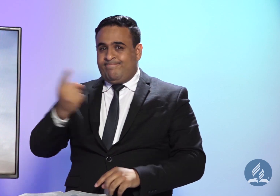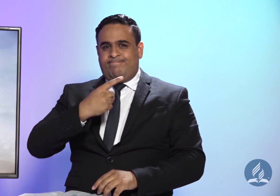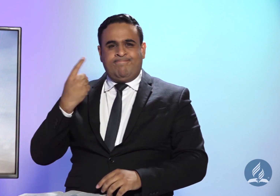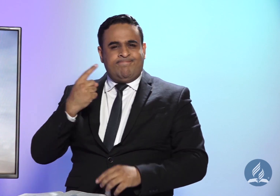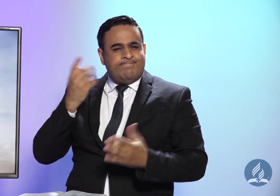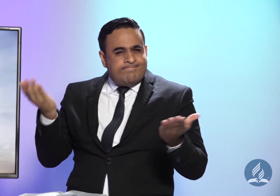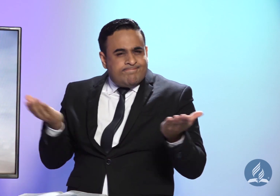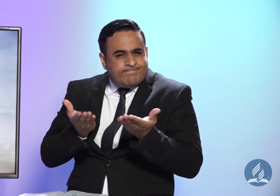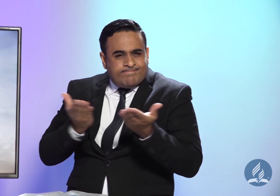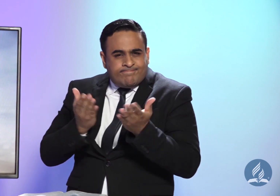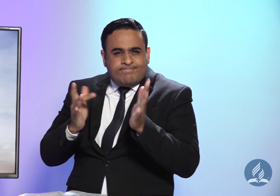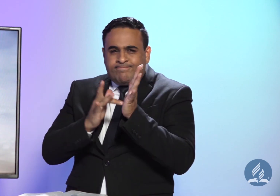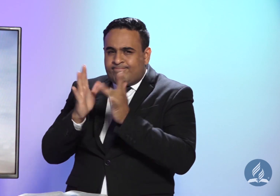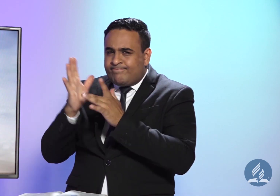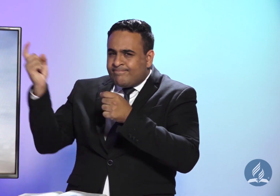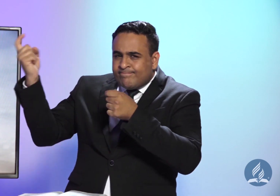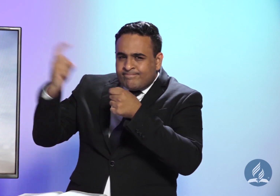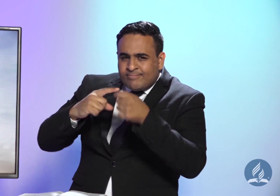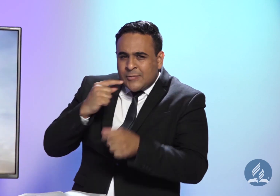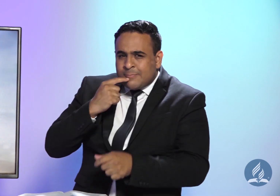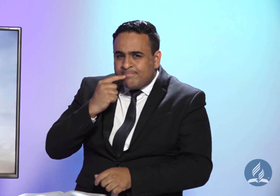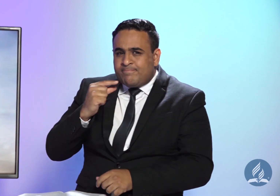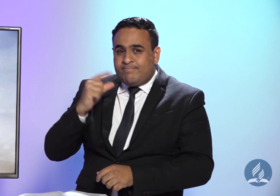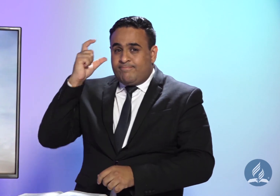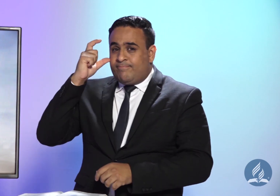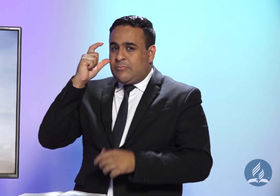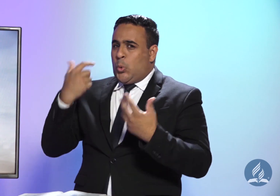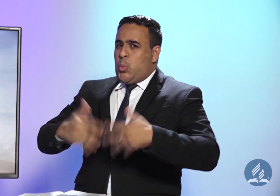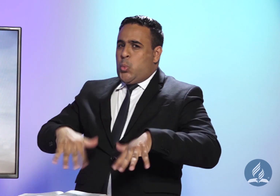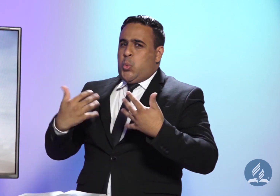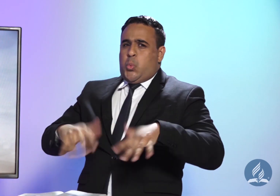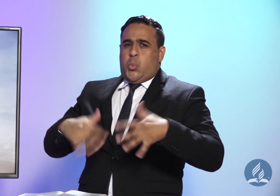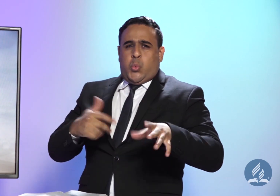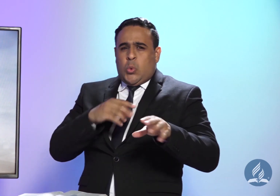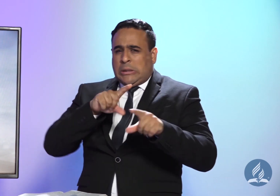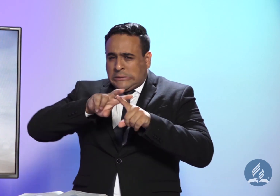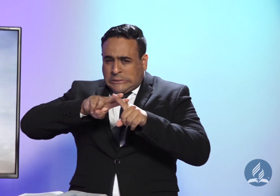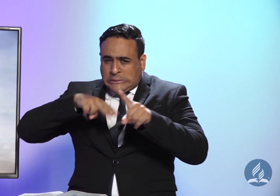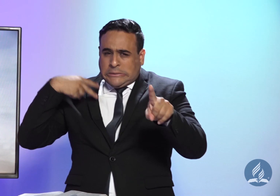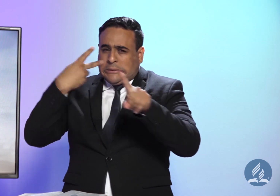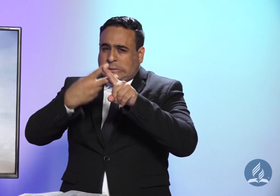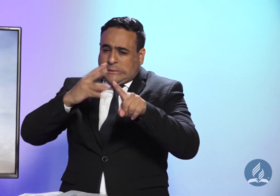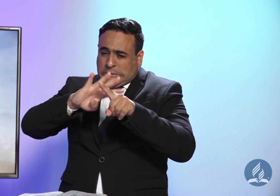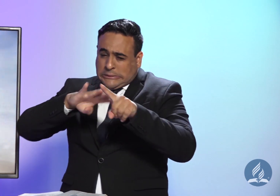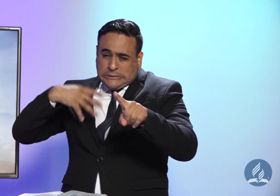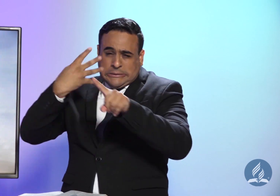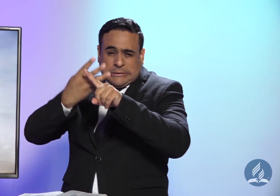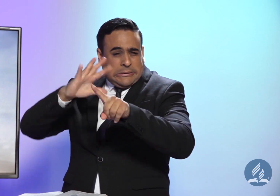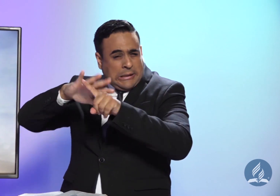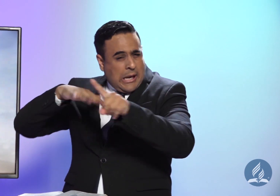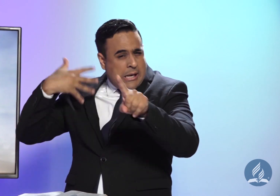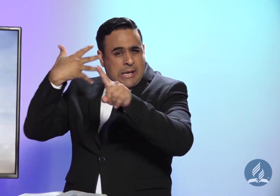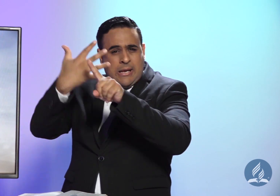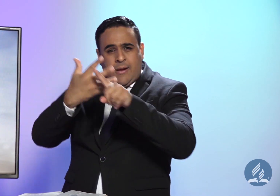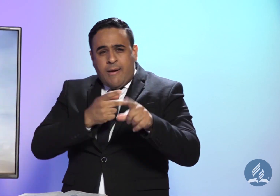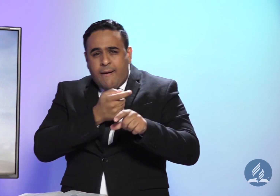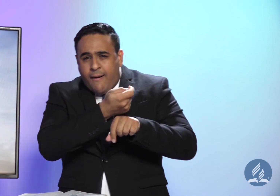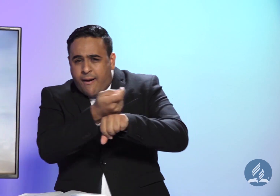você entender a época em que nós estamos vivendo, para você perceber os sinais da volta de Jesus, pois ele está próximo de voltar